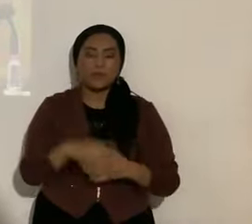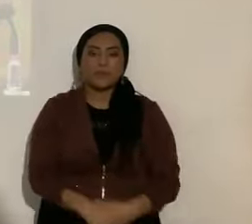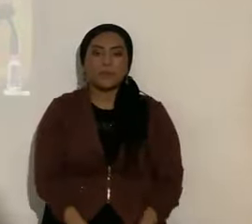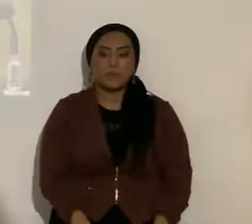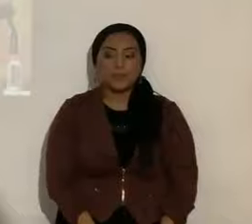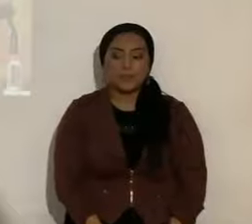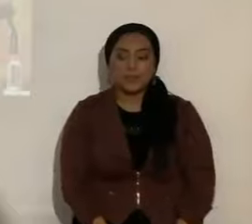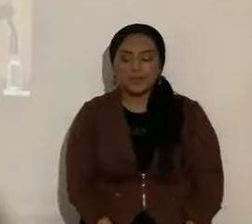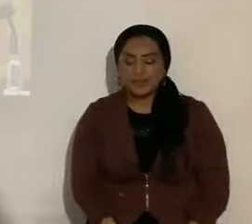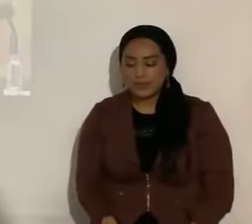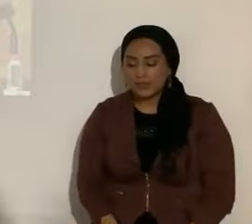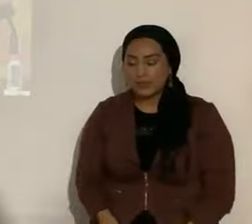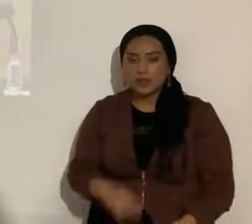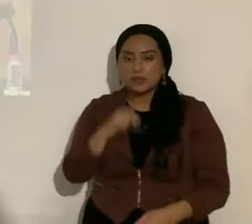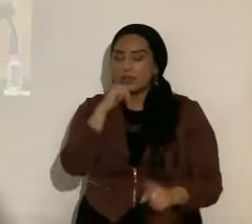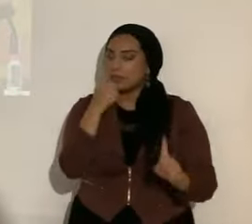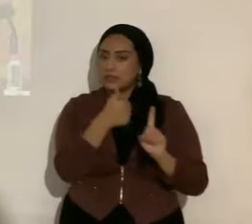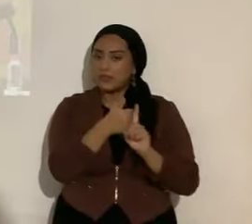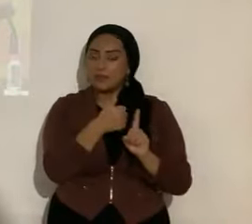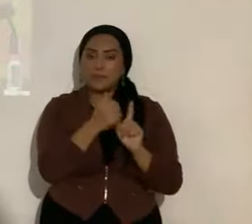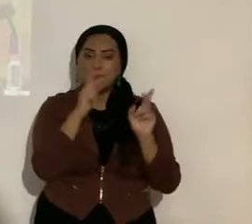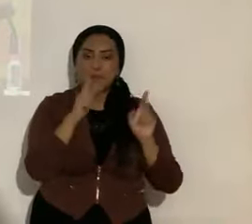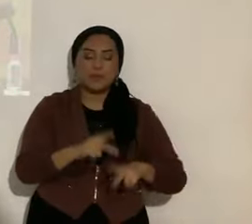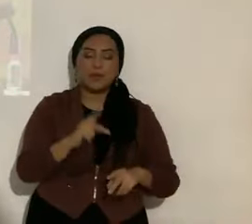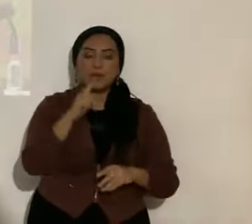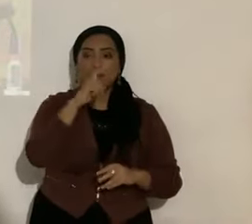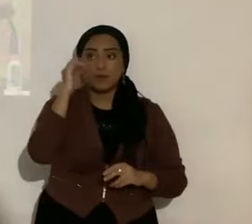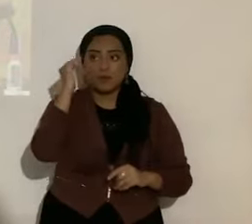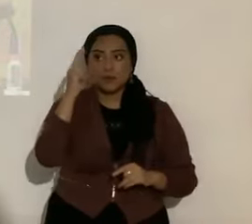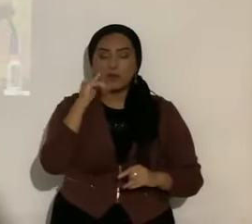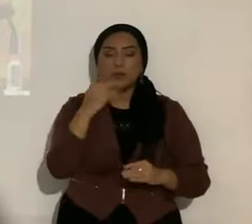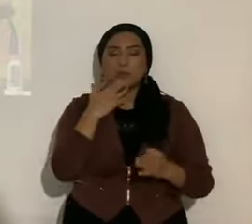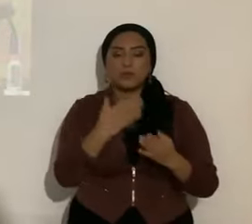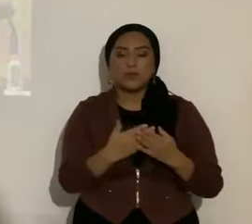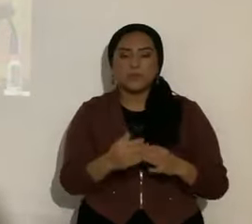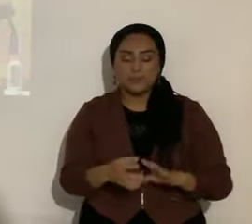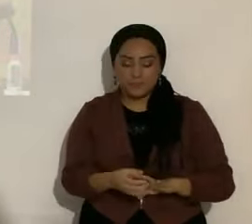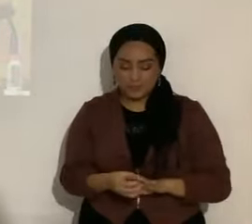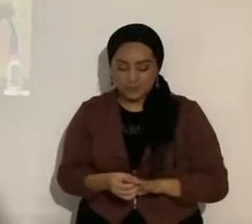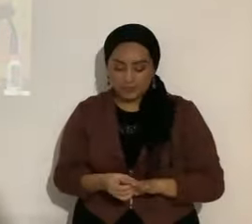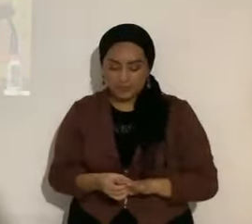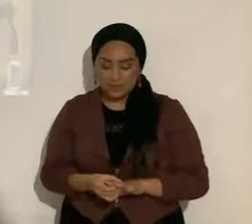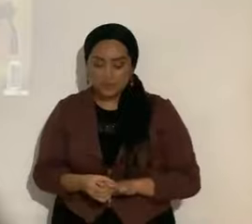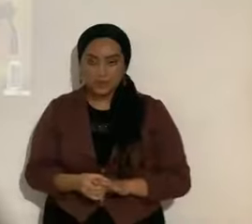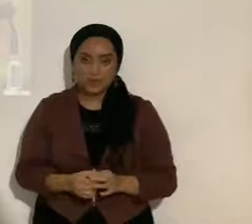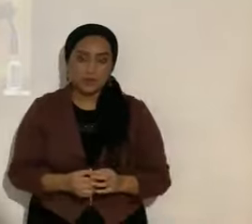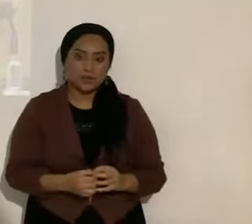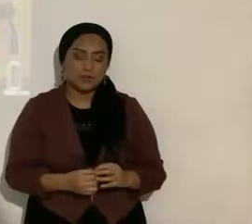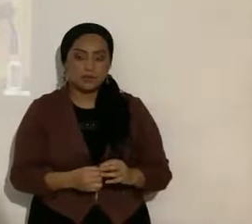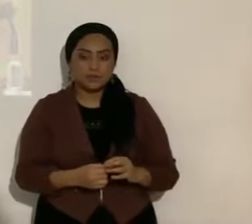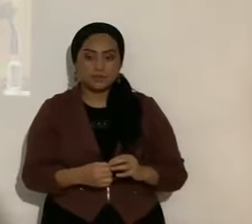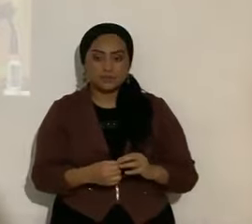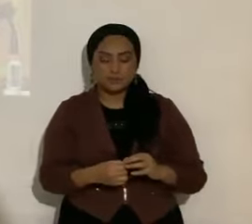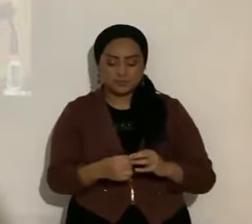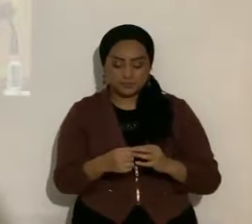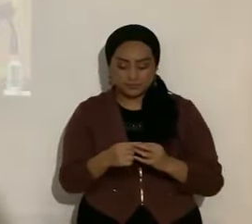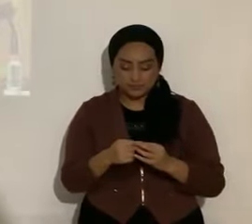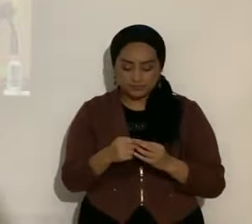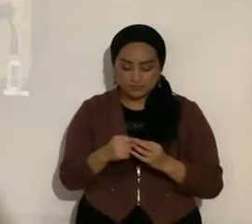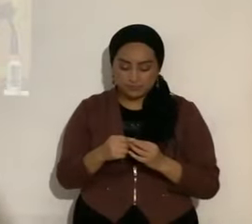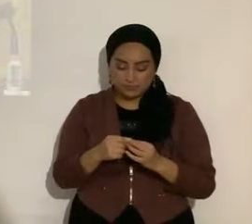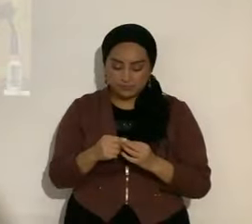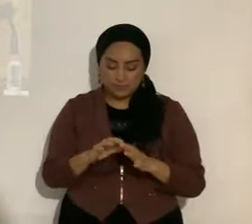ojos del Eterno, no es por los méritos de un apóstol, sino porque Yahweh es bueno. Él los fue llamando a sus discípulos, a sus apóstoles.